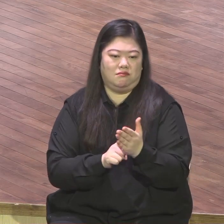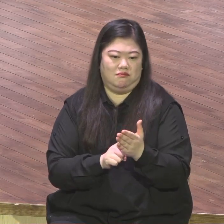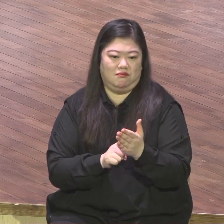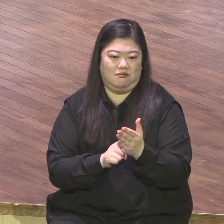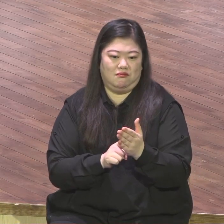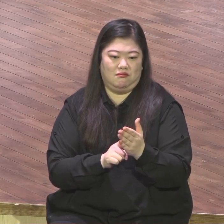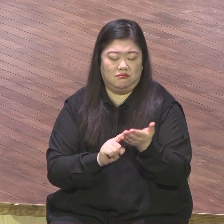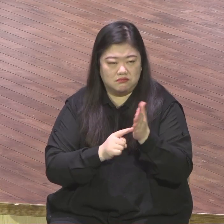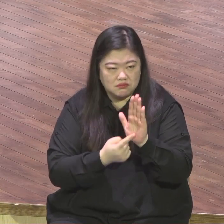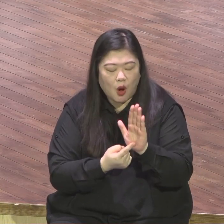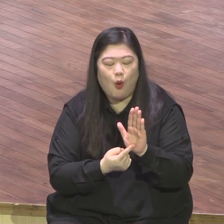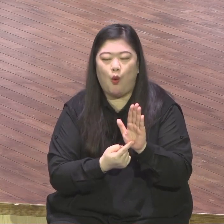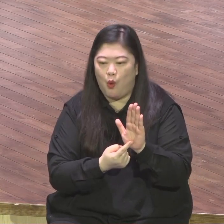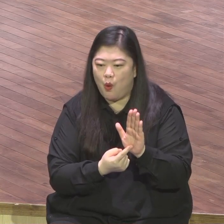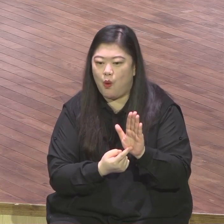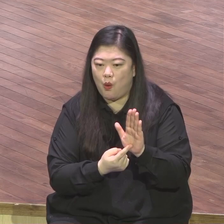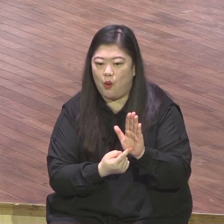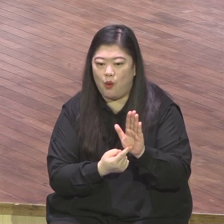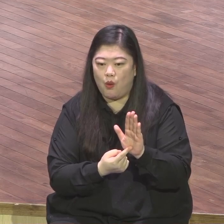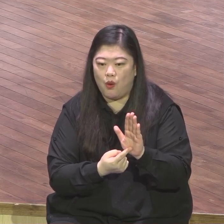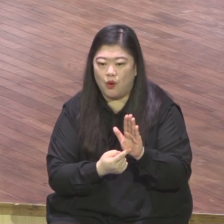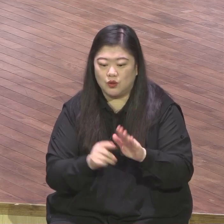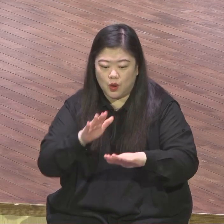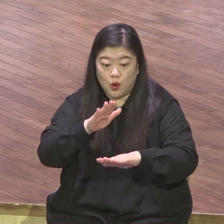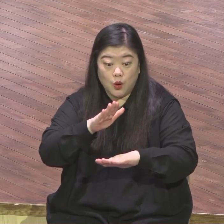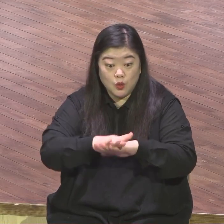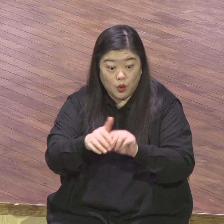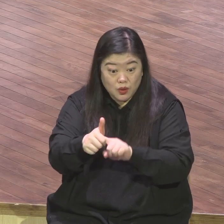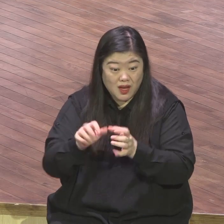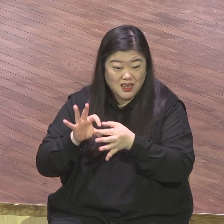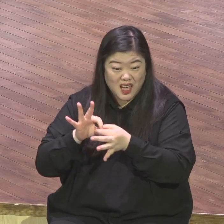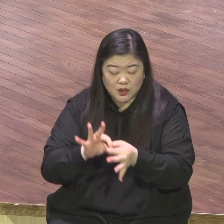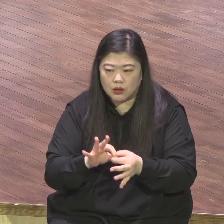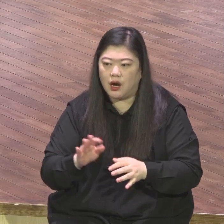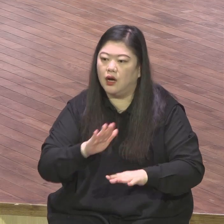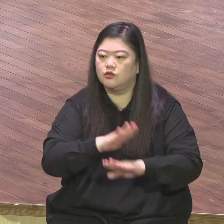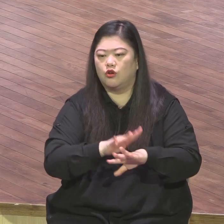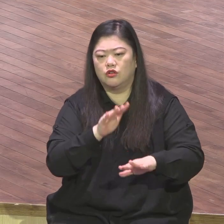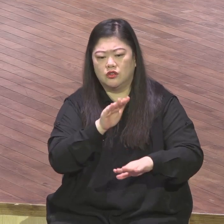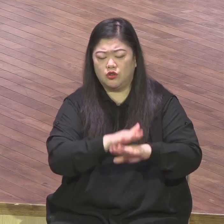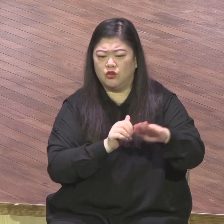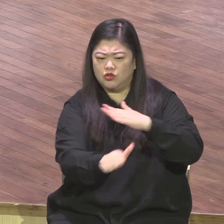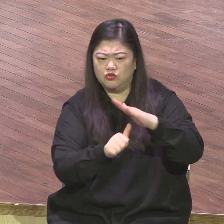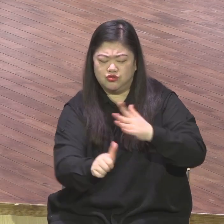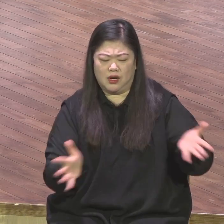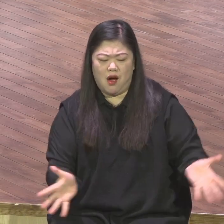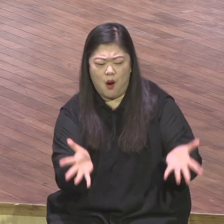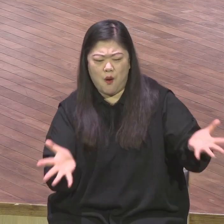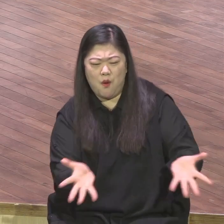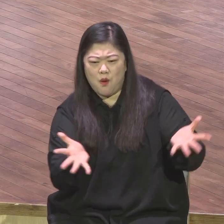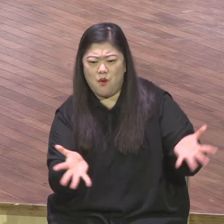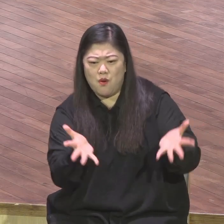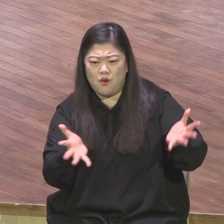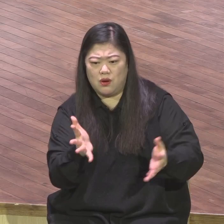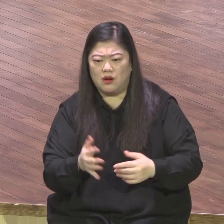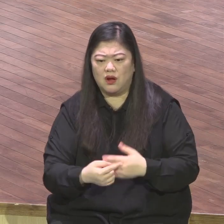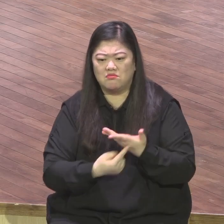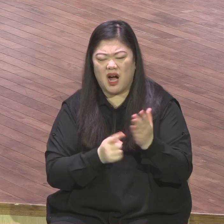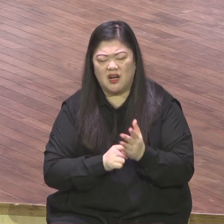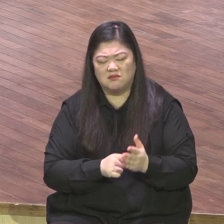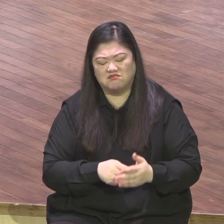표현이 대표팀 선수들에게 큰 영향을 주었다고 마지막 인터뷰했어요. 중요한 것은 꺾이지 않는 마음.